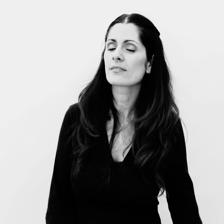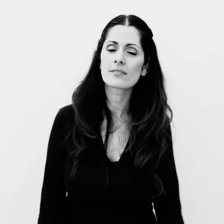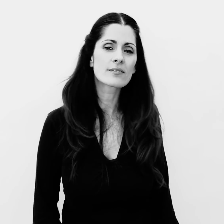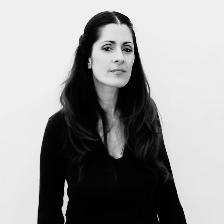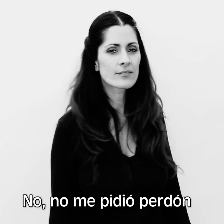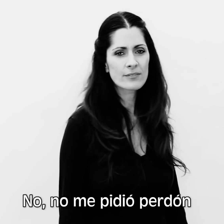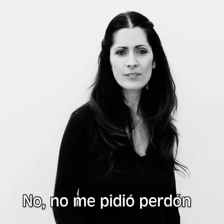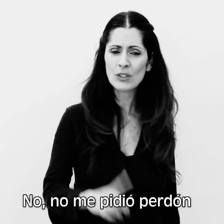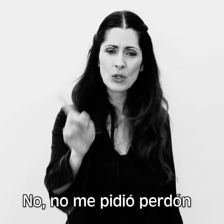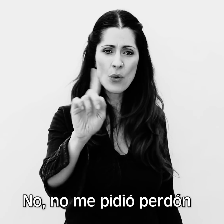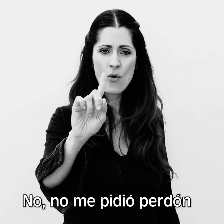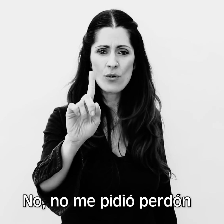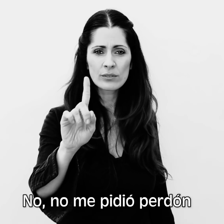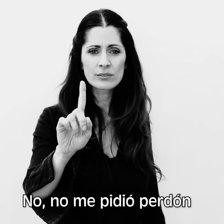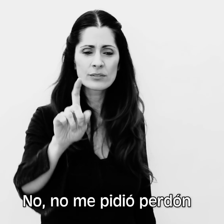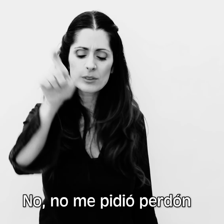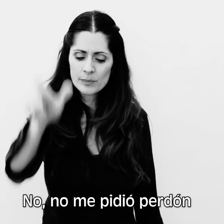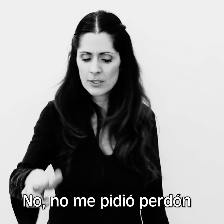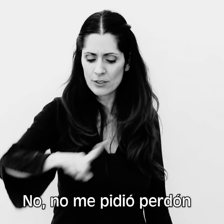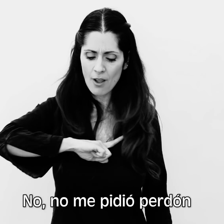No, no me pidió perdón